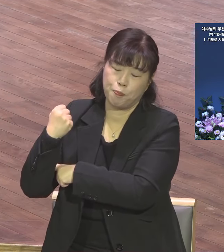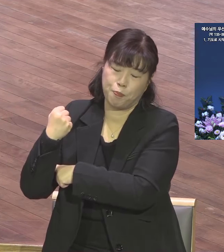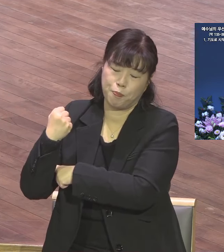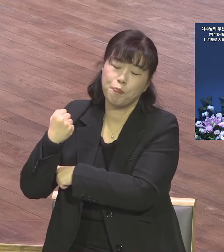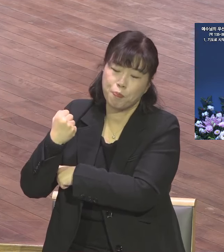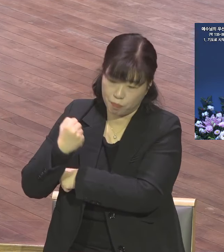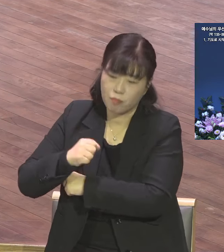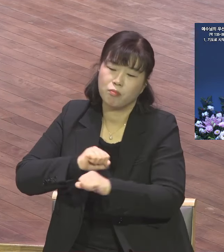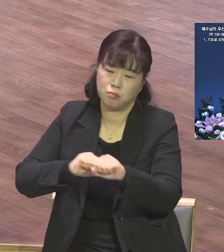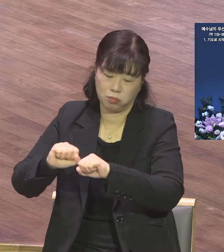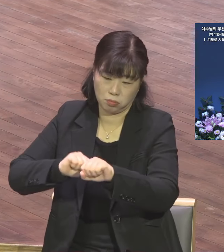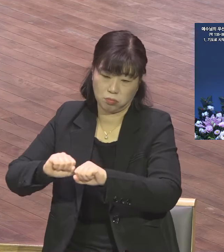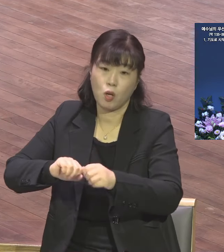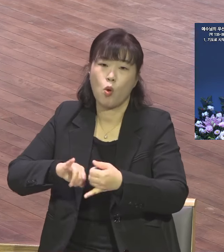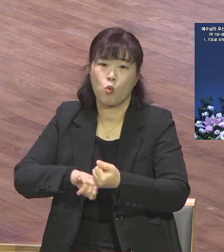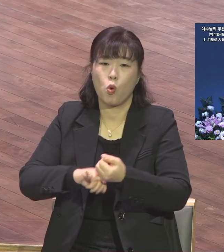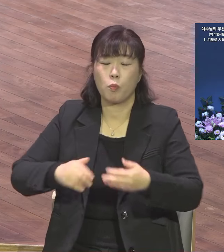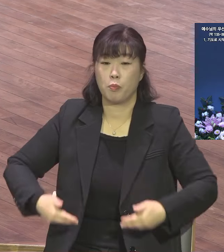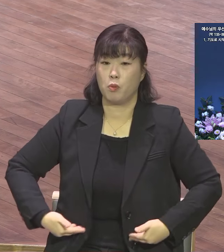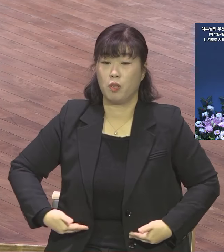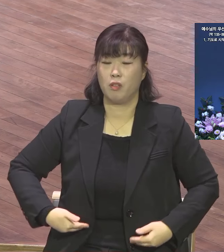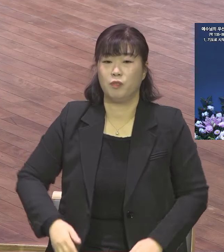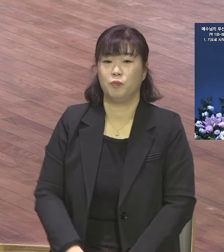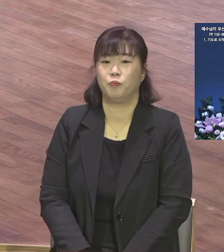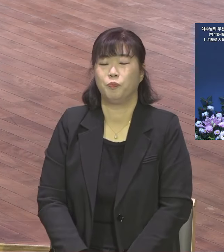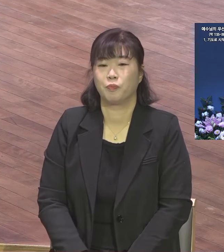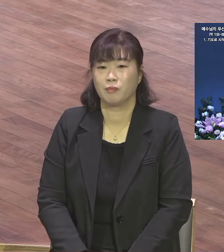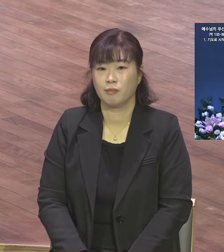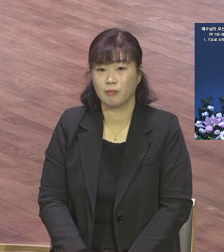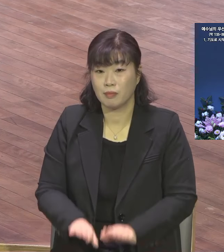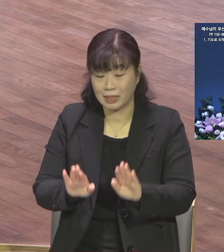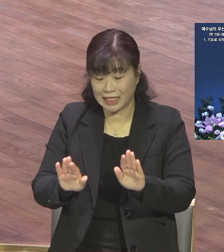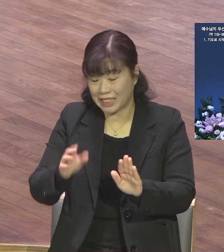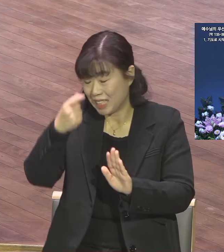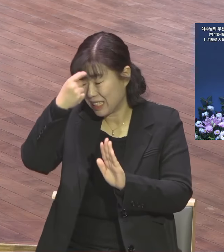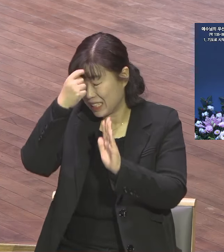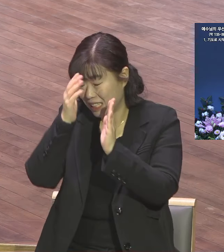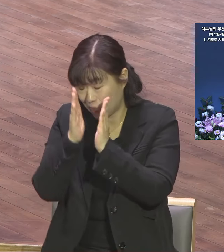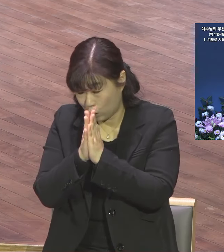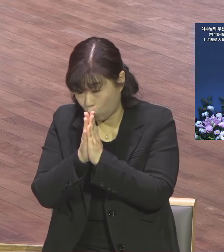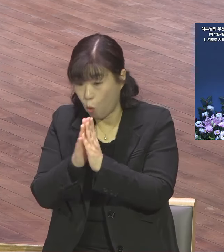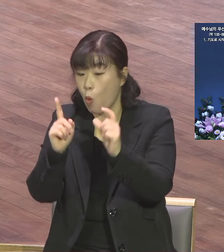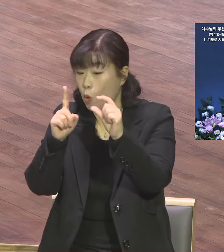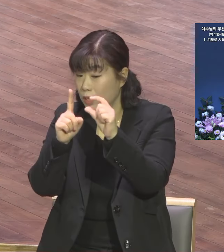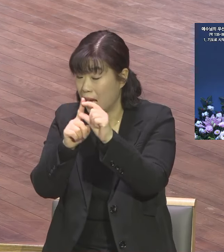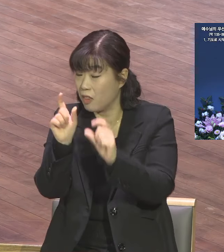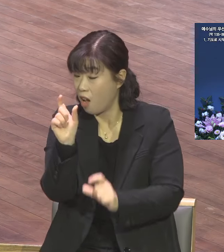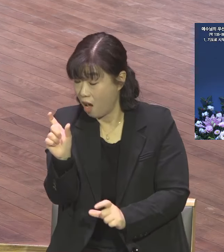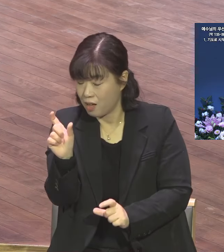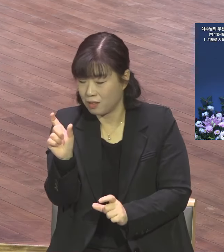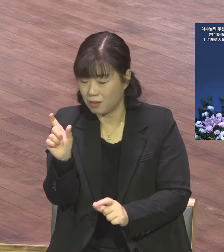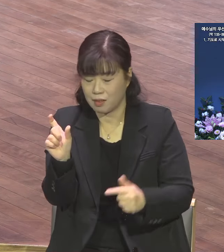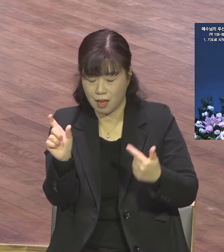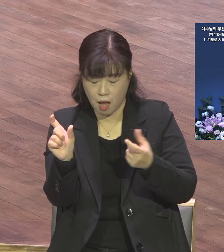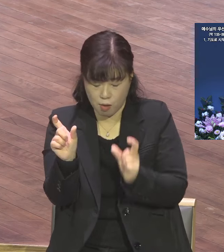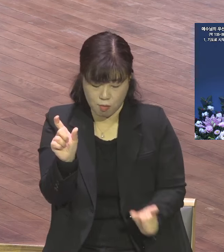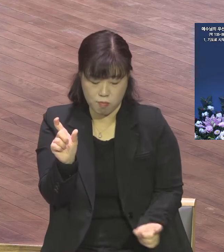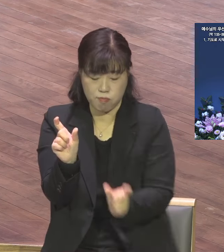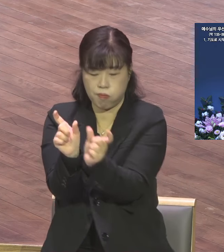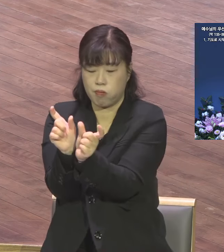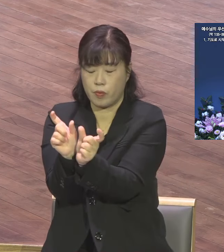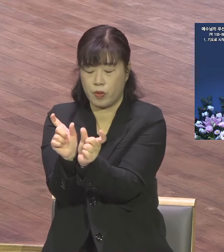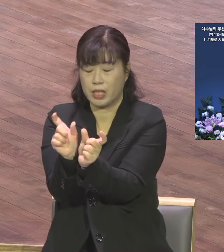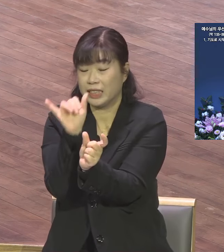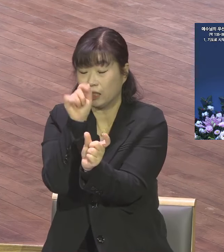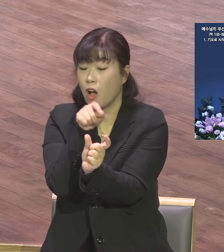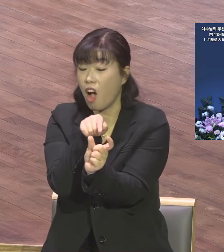그래서 항상. 항상이라는 표현이 나오지요. 누가복음 18장 1절을 보면 항상 기도하고 낙심하지 말아야 할